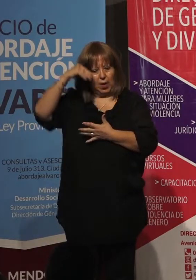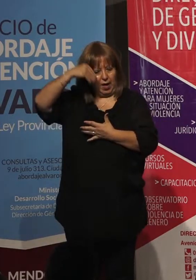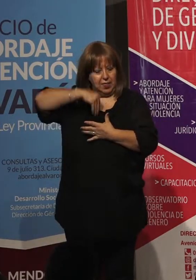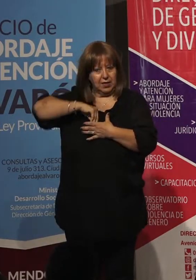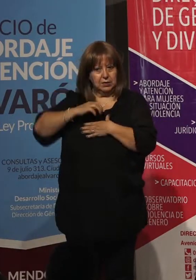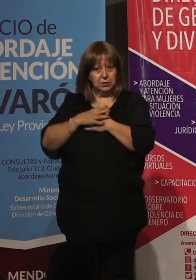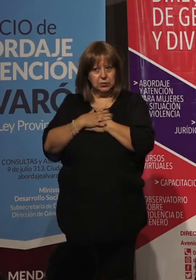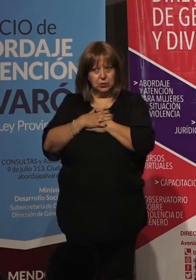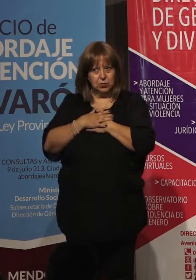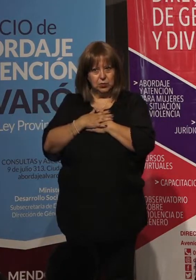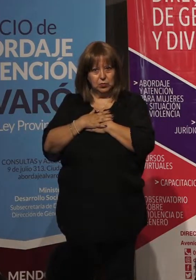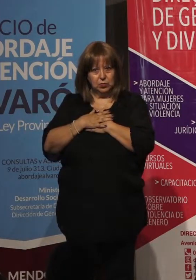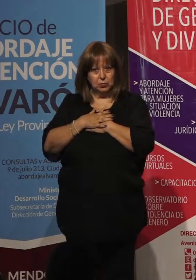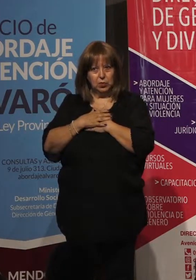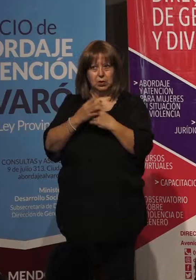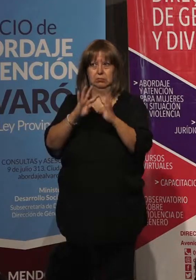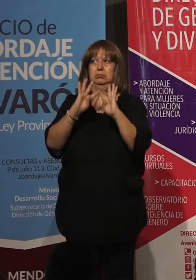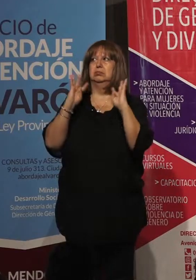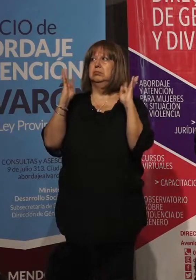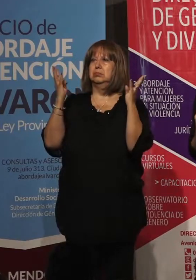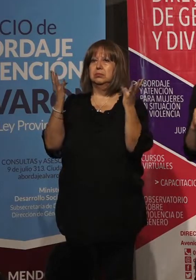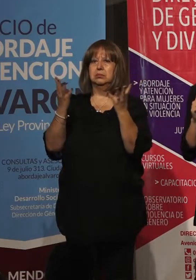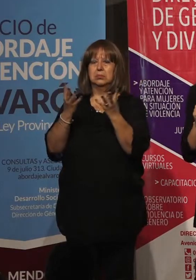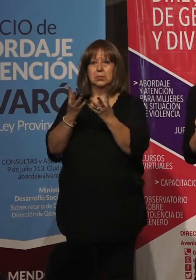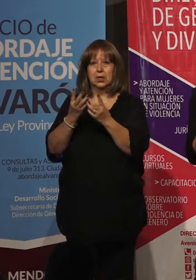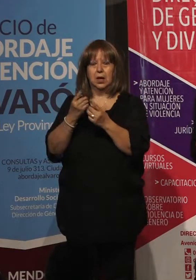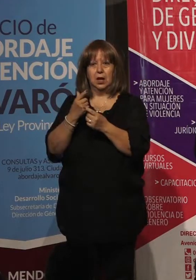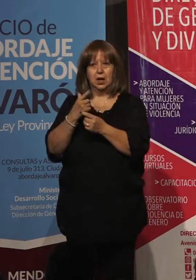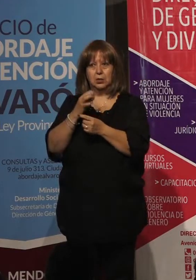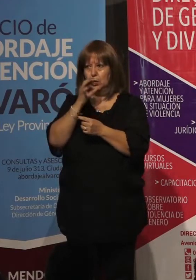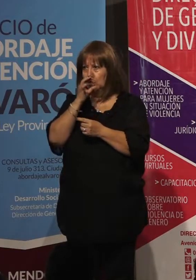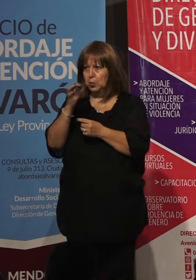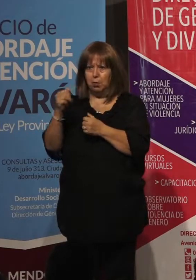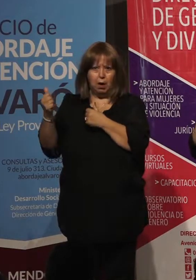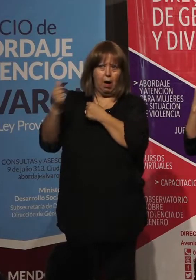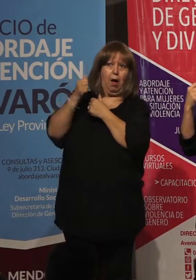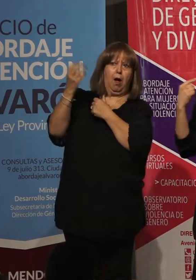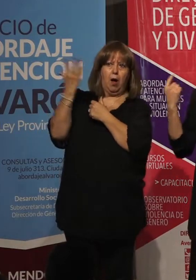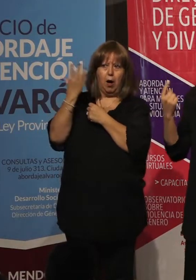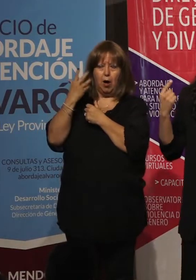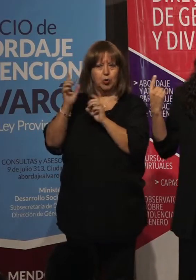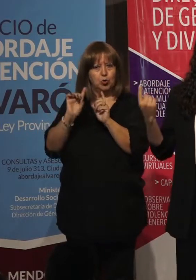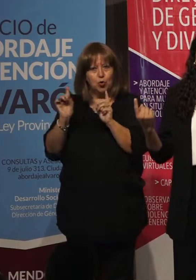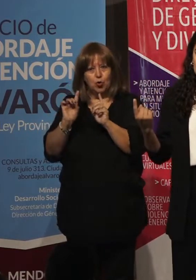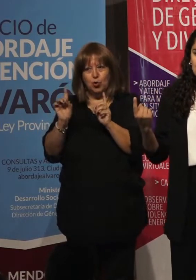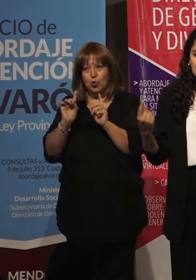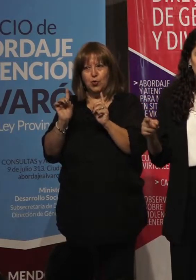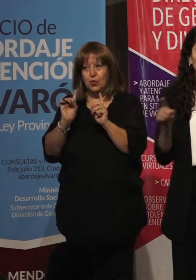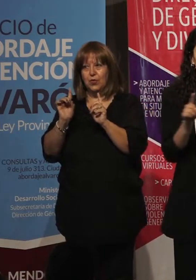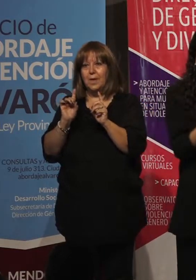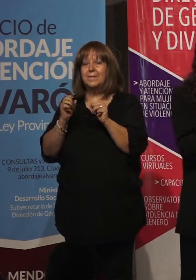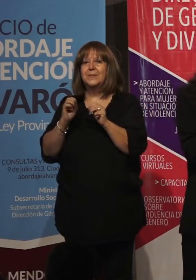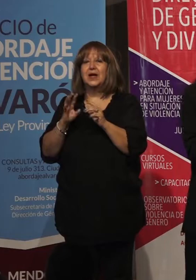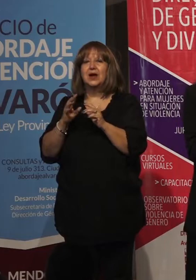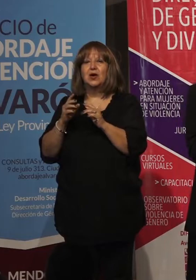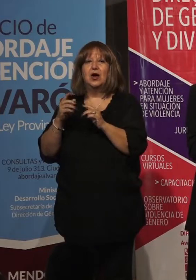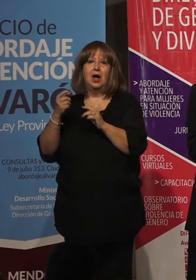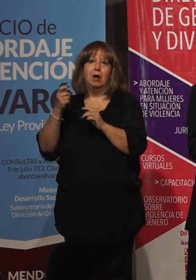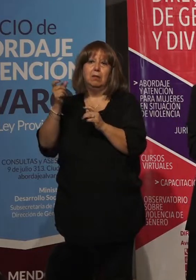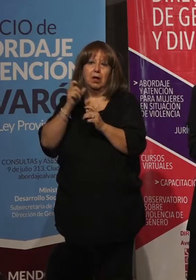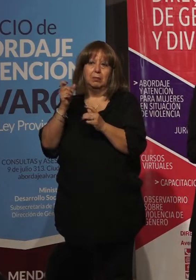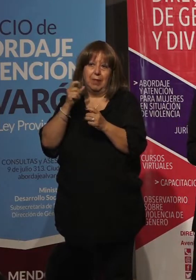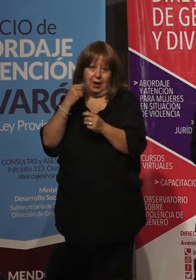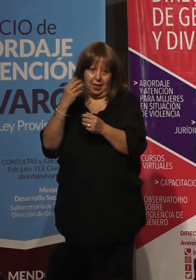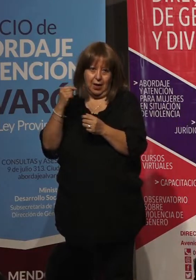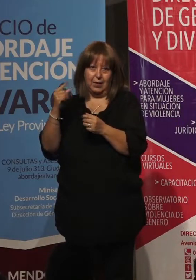invadido estaba petrificada. No había sufrido una situación de extrema violencia física. Sí había otra violencia,